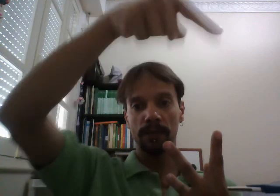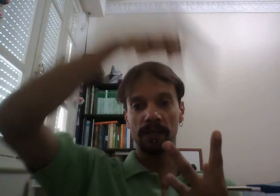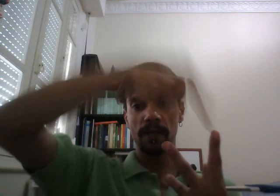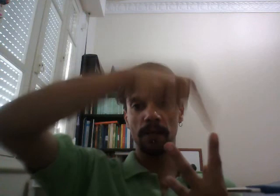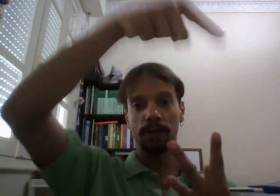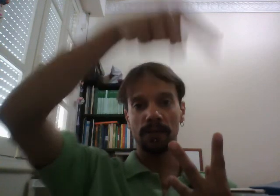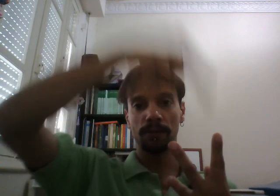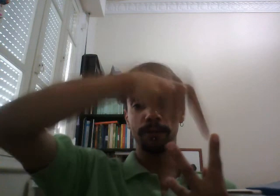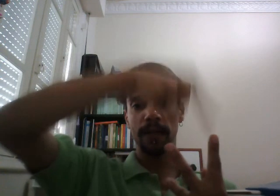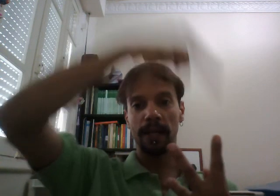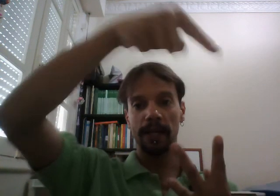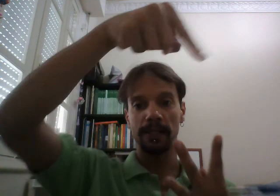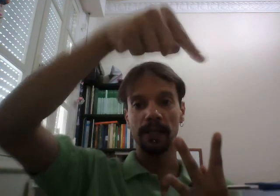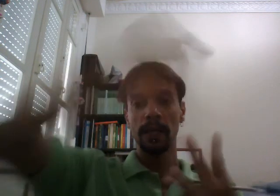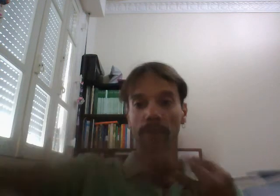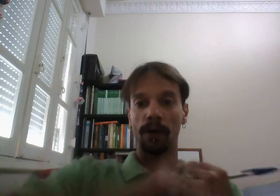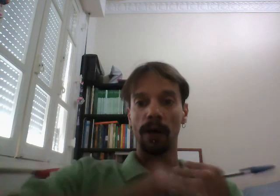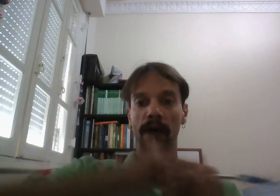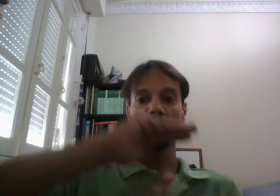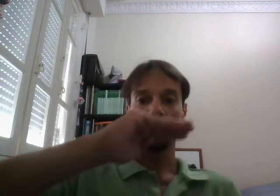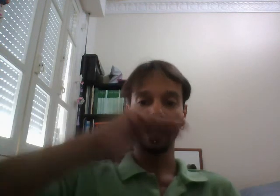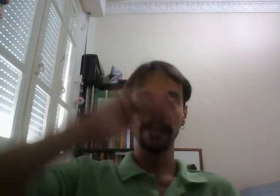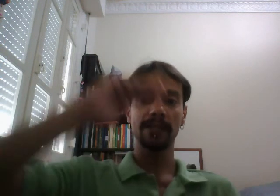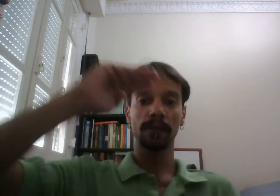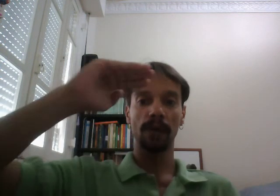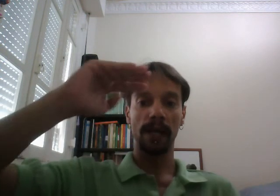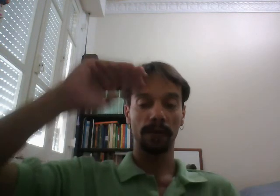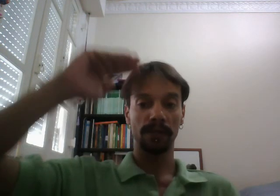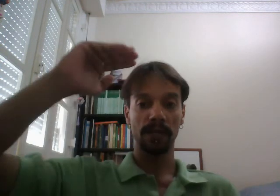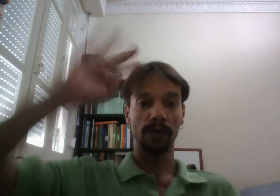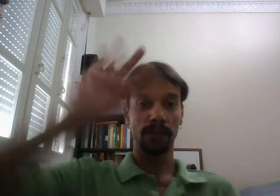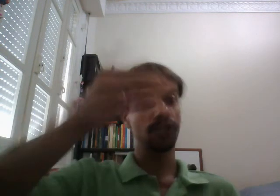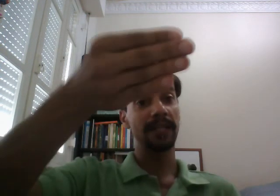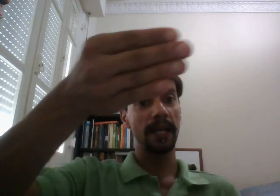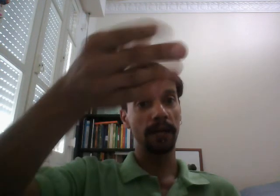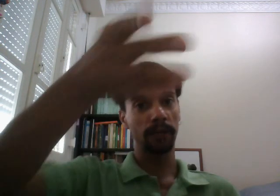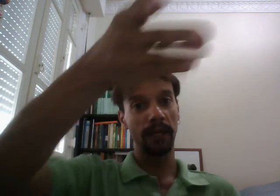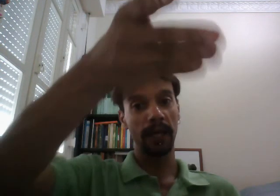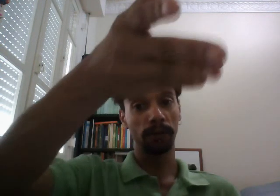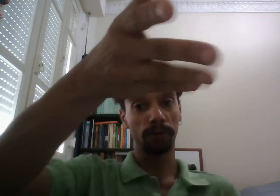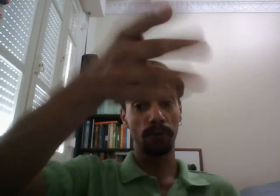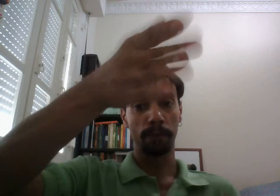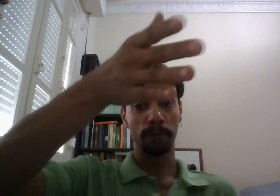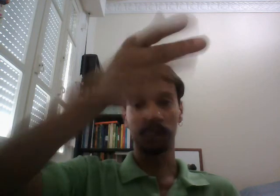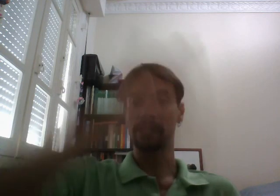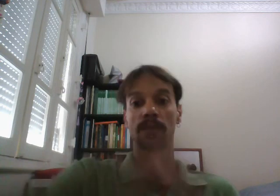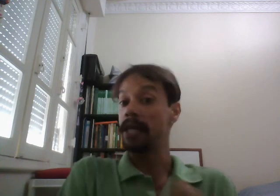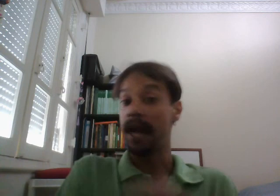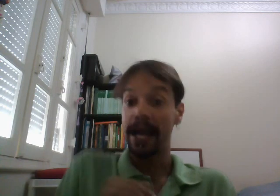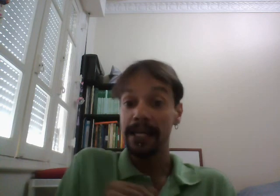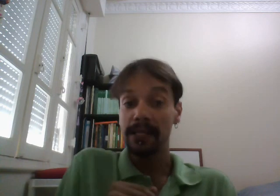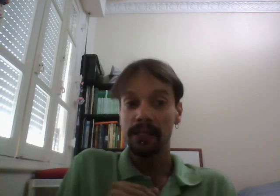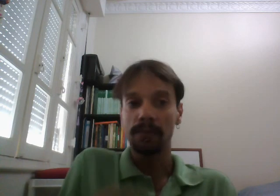produzir semente, porque são diferentes. Então, a frequência do alelo C, ou seja, desse alelo que entrou por mutação, ele é